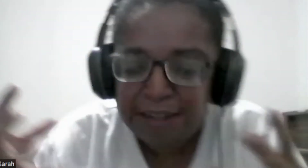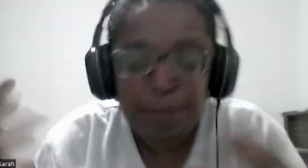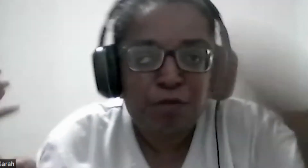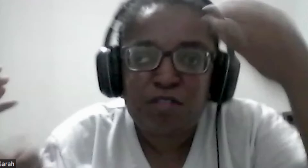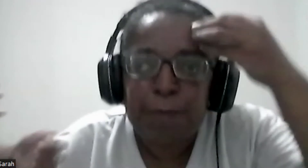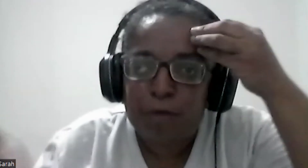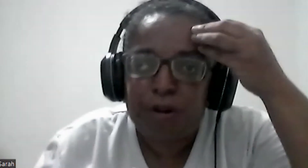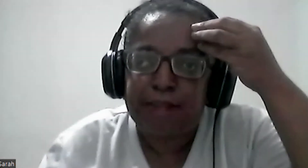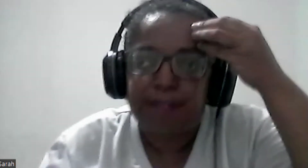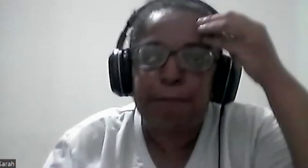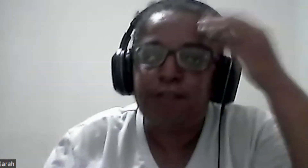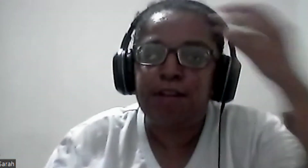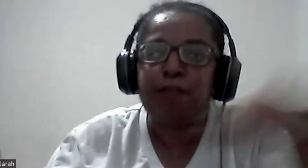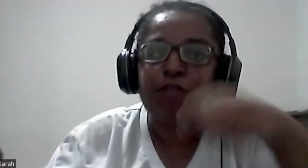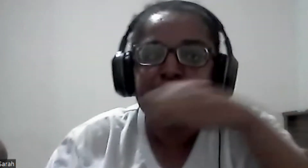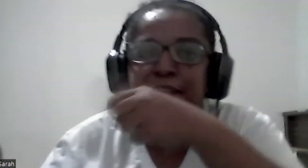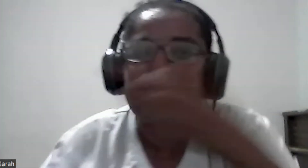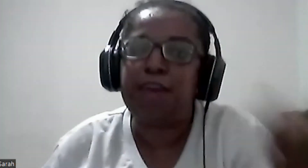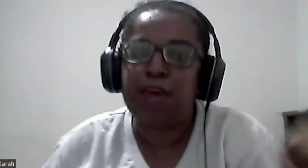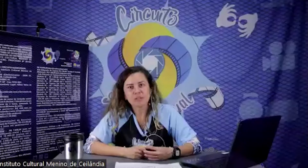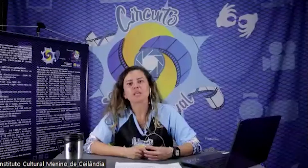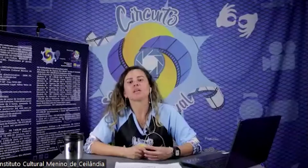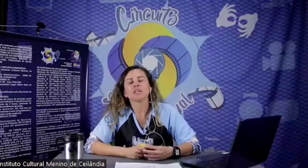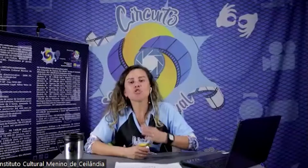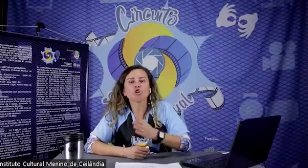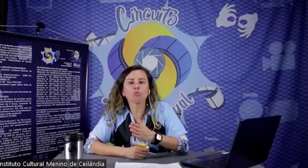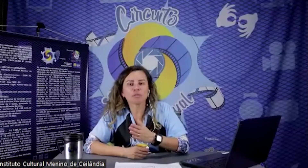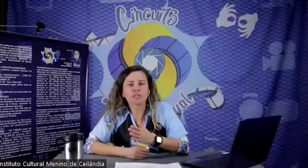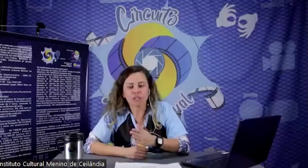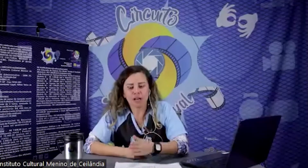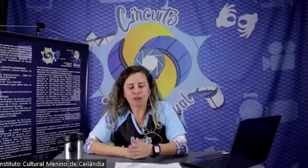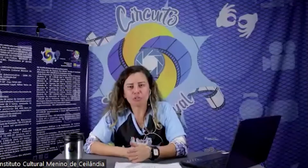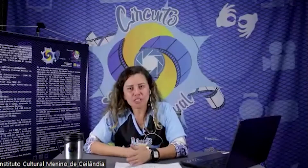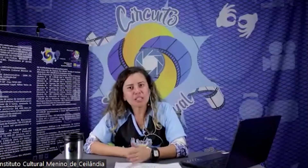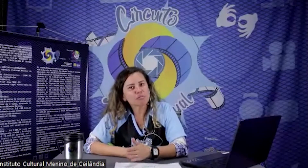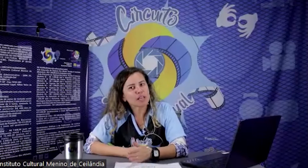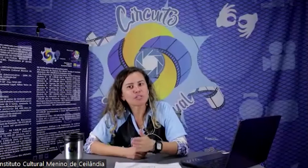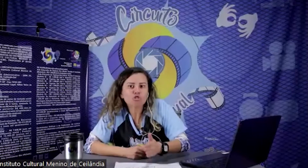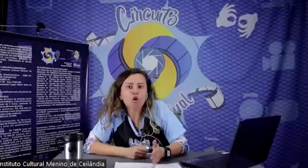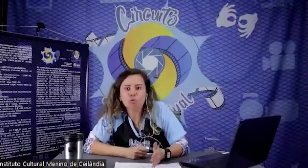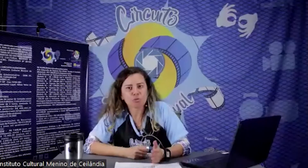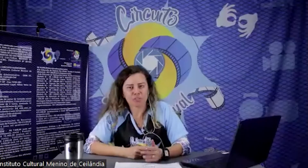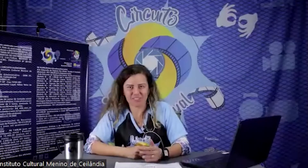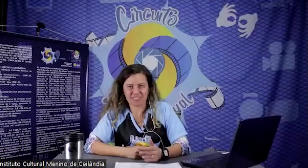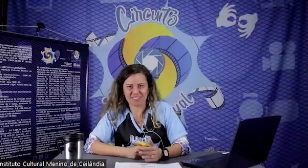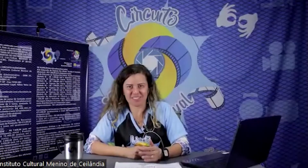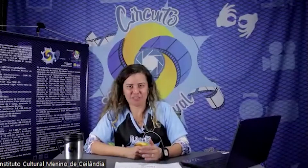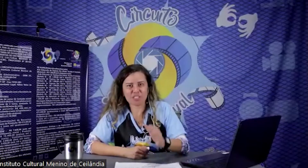para você Não. memorizar. Você imagina Sim, isso, você escrever, sim. E som. né? Você E não som, tem você não som, tem, não. você tem